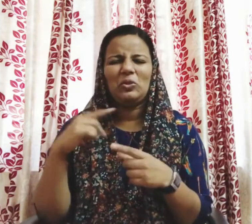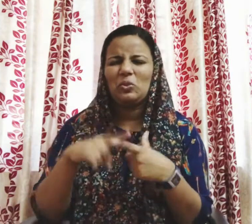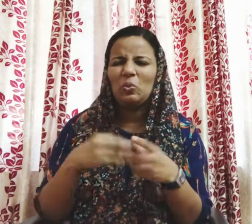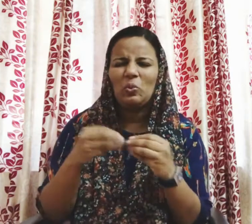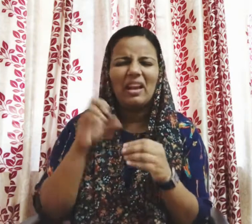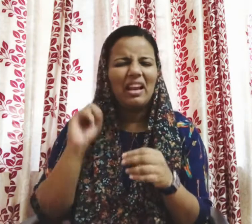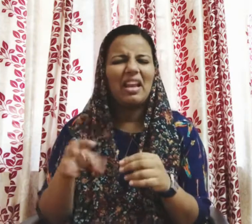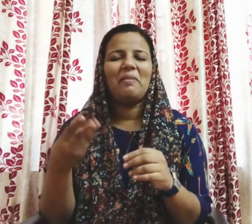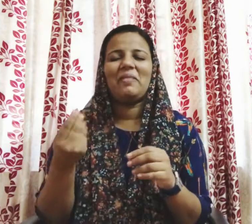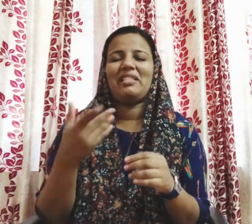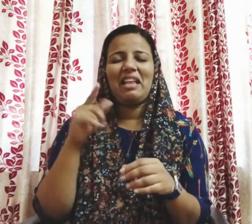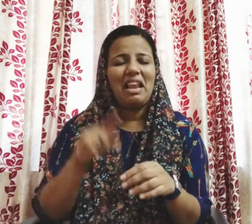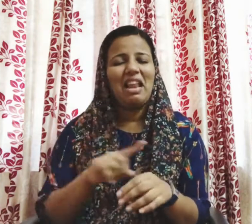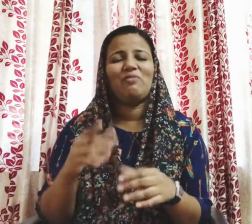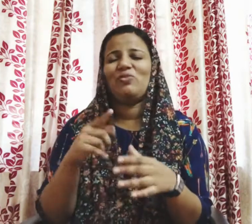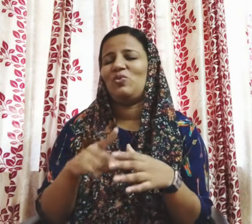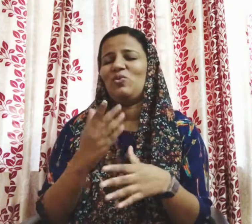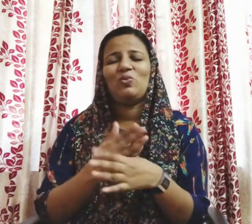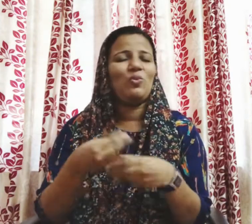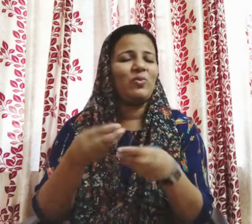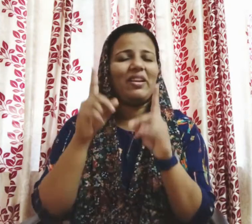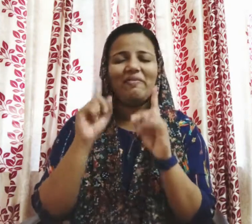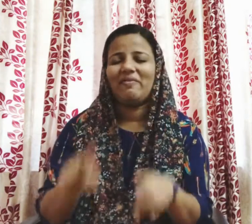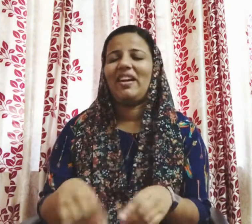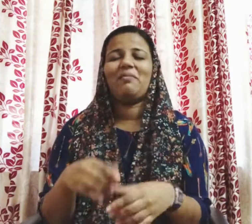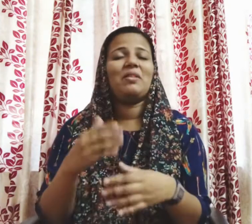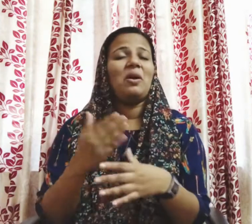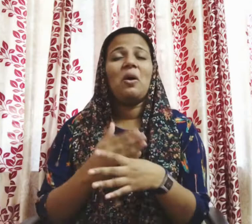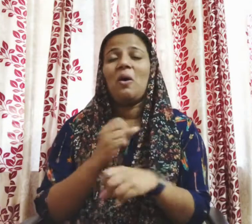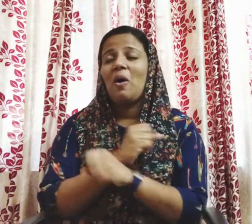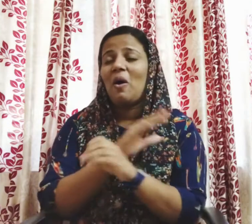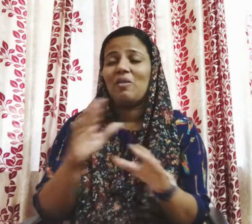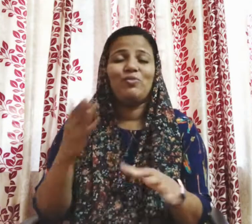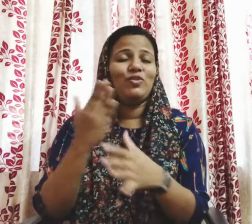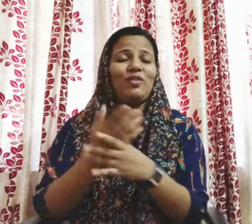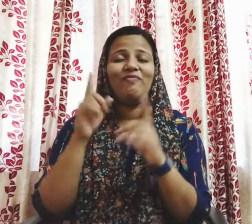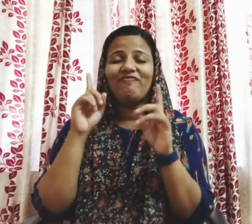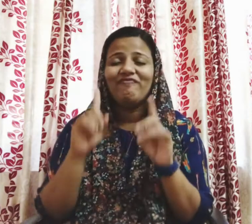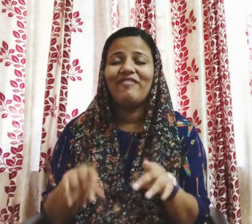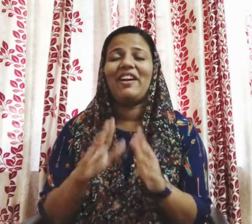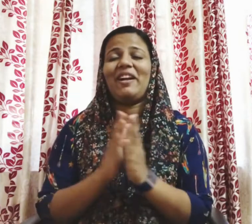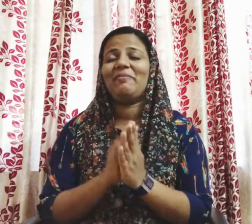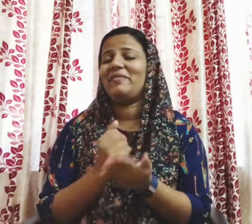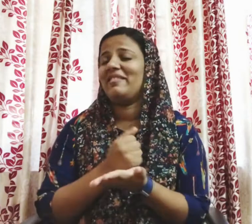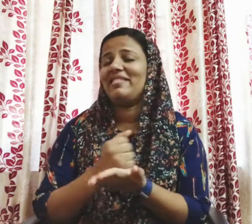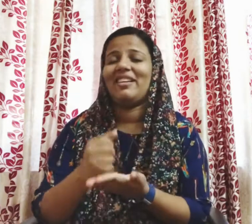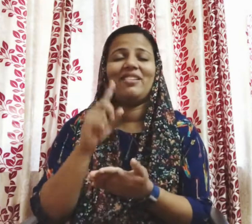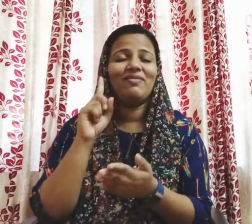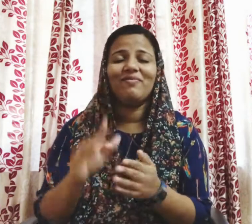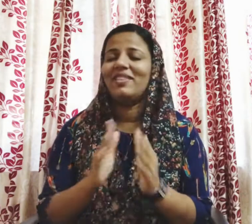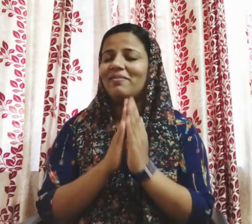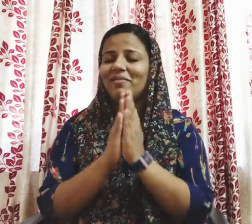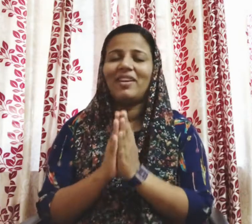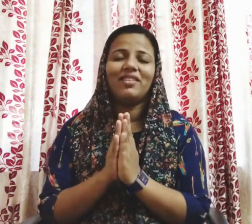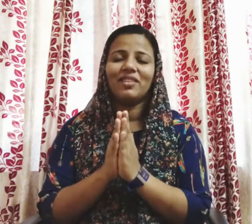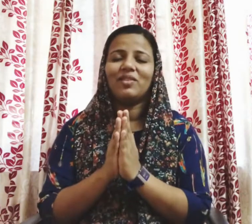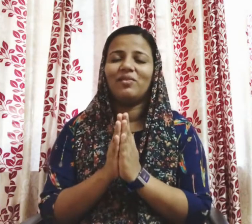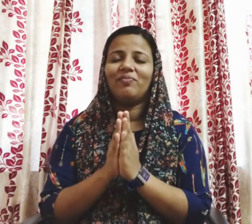കൊടുക്കണം. ജോലിയില്ലാത്തവർക്ക് ജോലി കൊടുക്കണം. കഥാവെ ഇന്ന് പകൽക്കാലം നിൻ്റെ അത്ഭുതകരം തൻ്റെ കുഞ്ഞുങ്ങളുടെ ജീവിതത്തിൽ കാണുവാൻ കഥാവ് സഹായിക്കണം. കഥാവെ